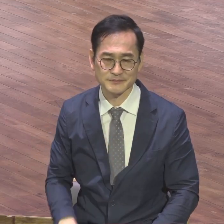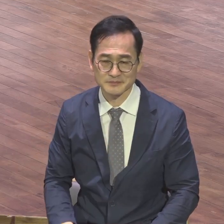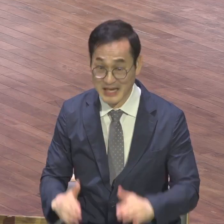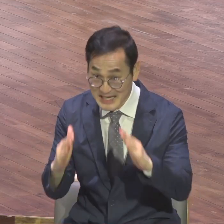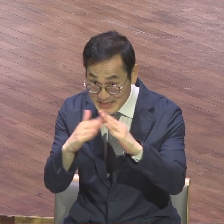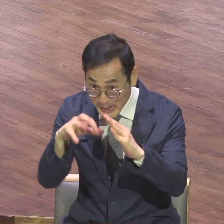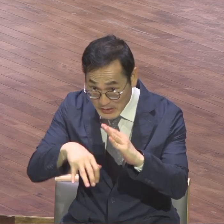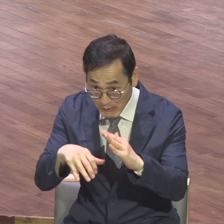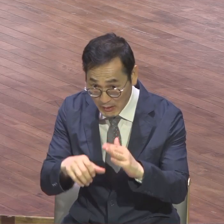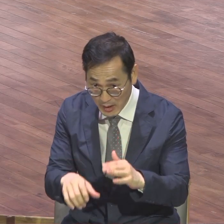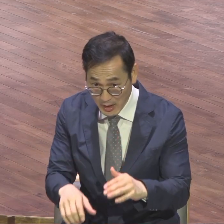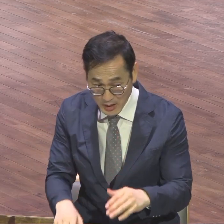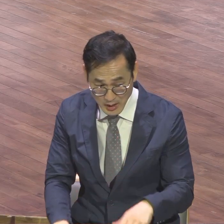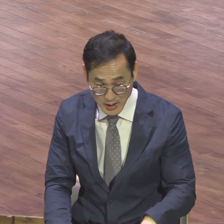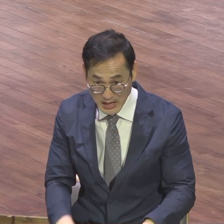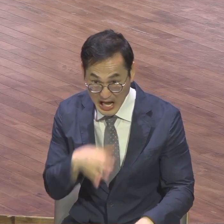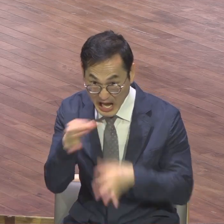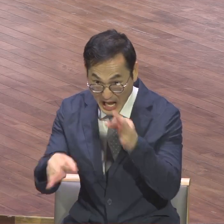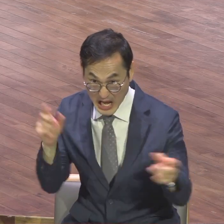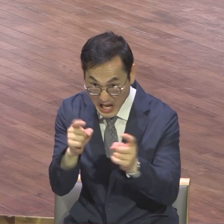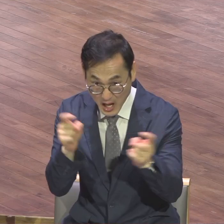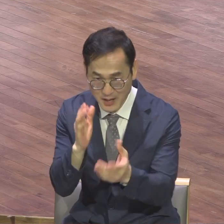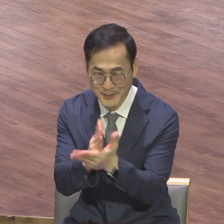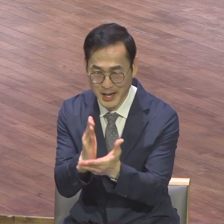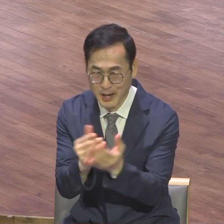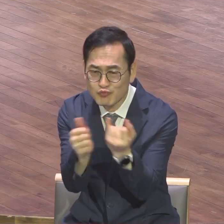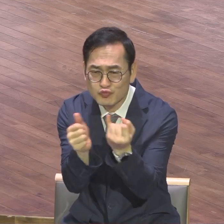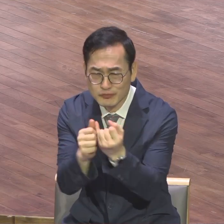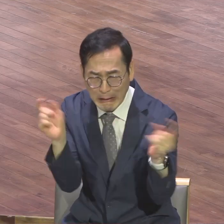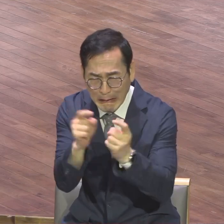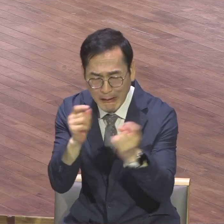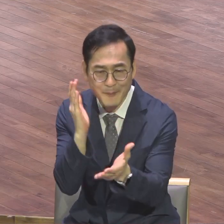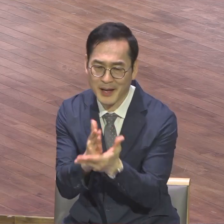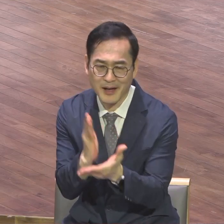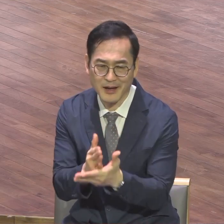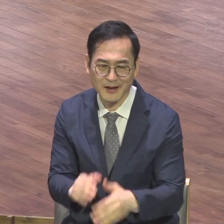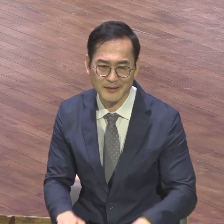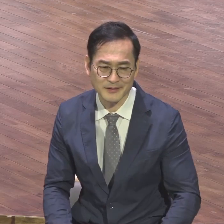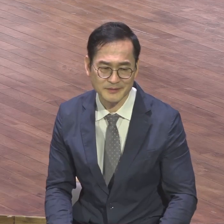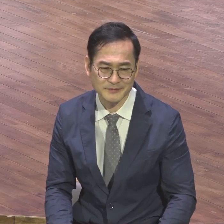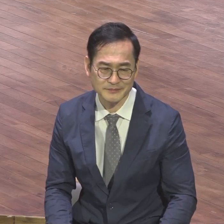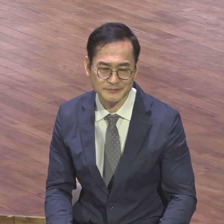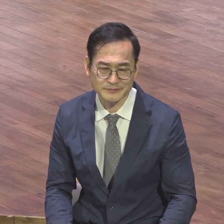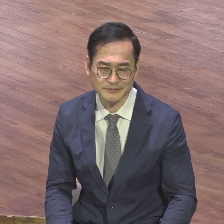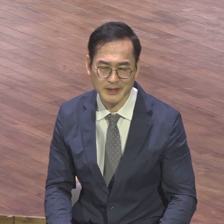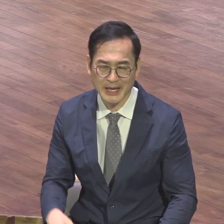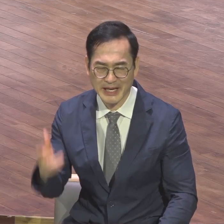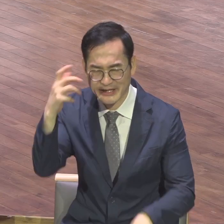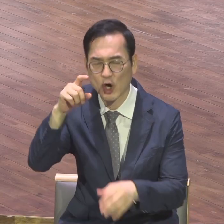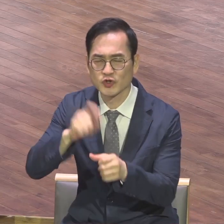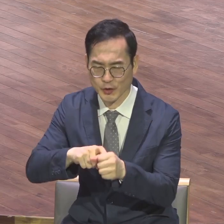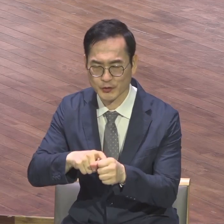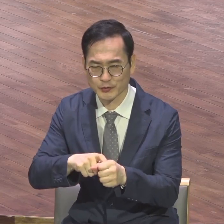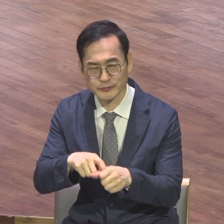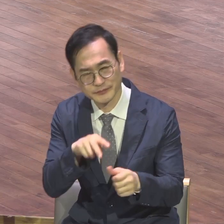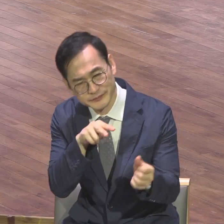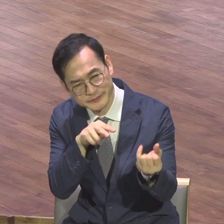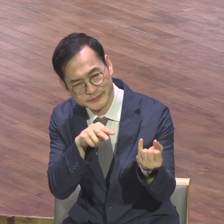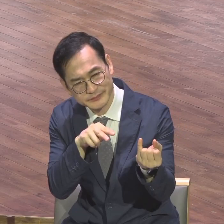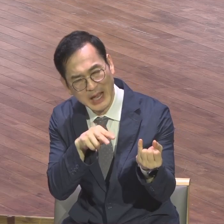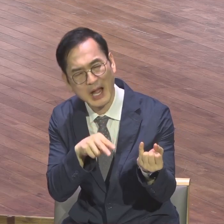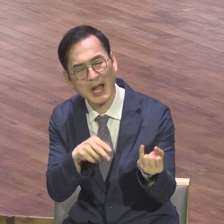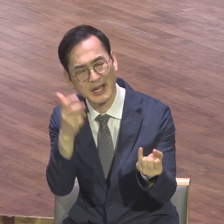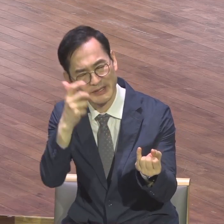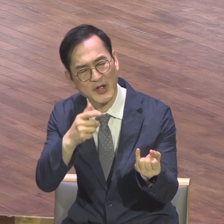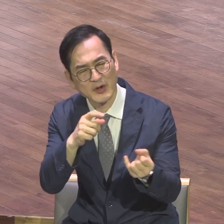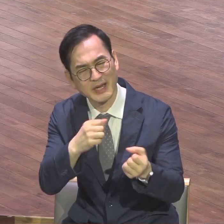그러시기 바랍니다. 집에서. 특별히 부부 관계에서 영적 싸움. 그러면 싸울 일이 없어요. 싸울 일이 없어요. 내가